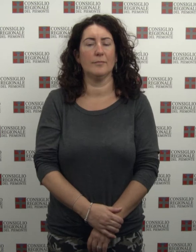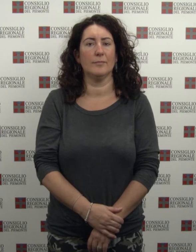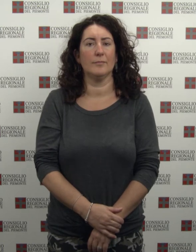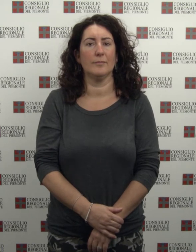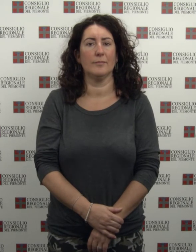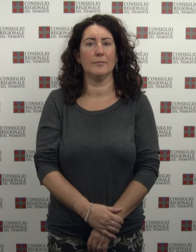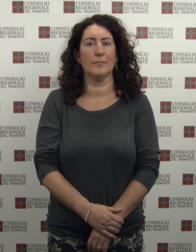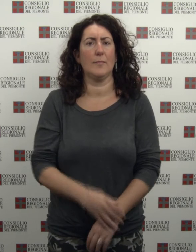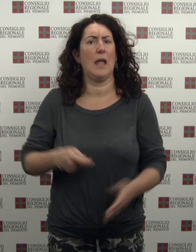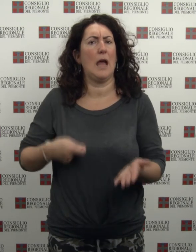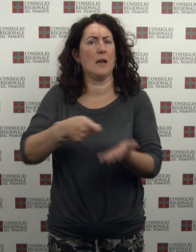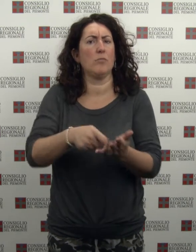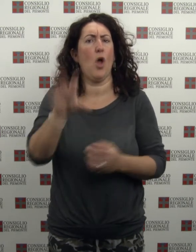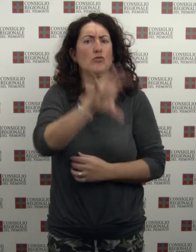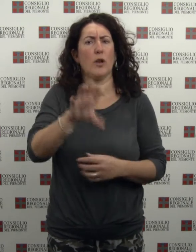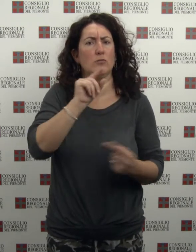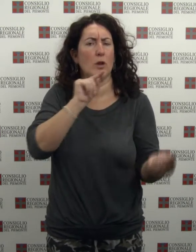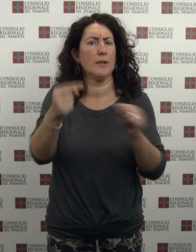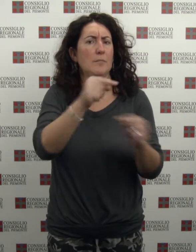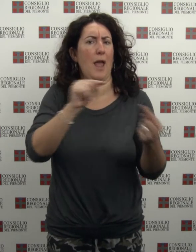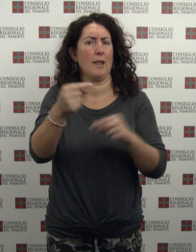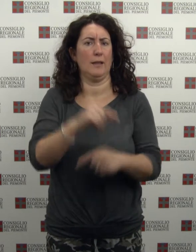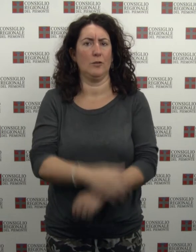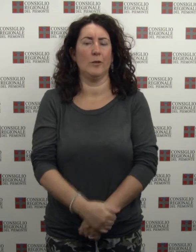Dibattito sui rimborsi in regione.